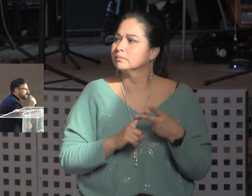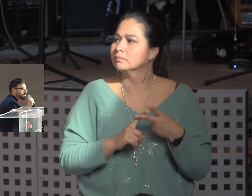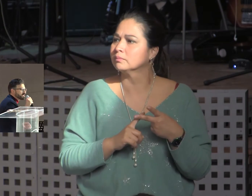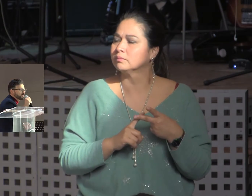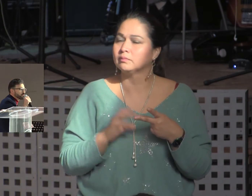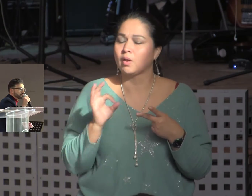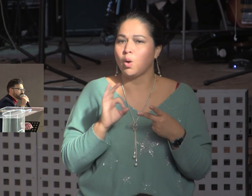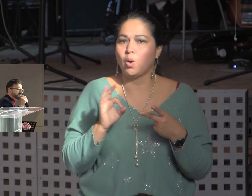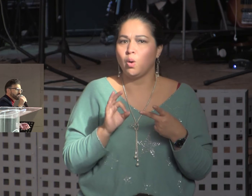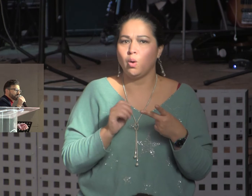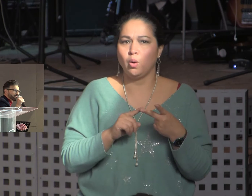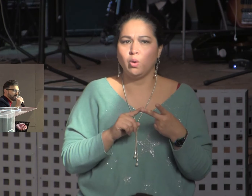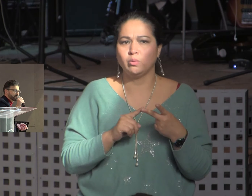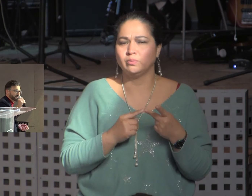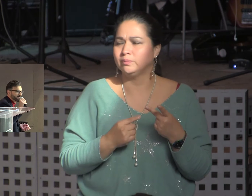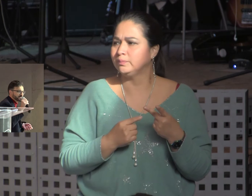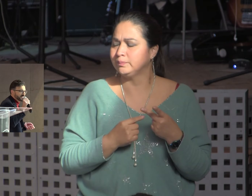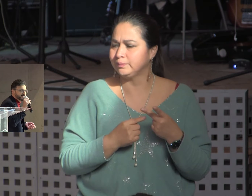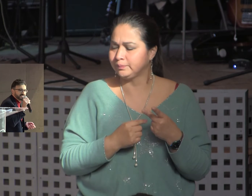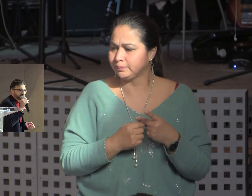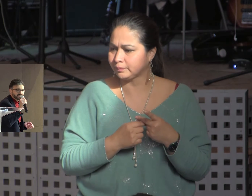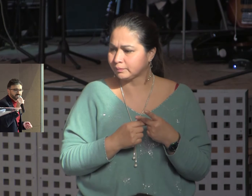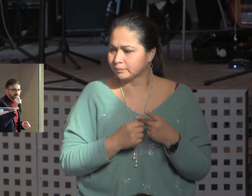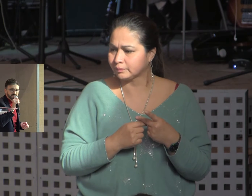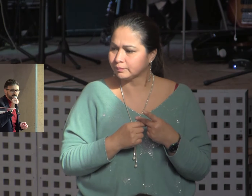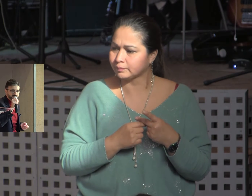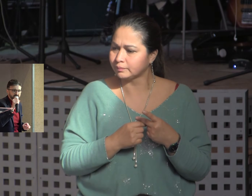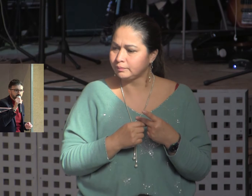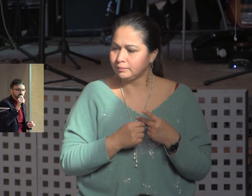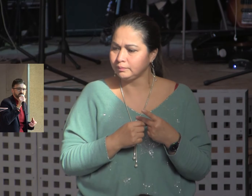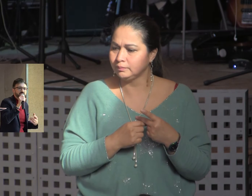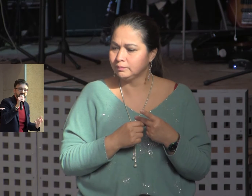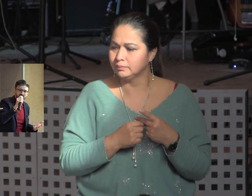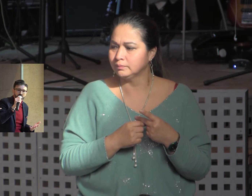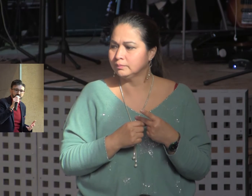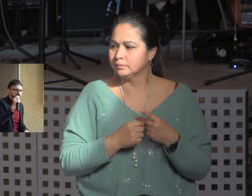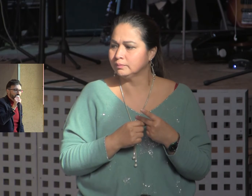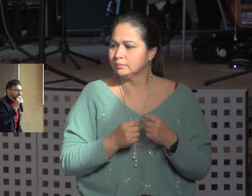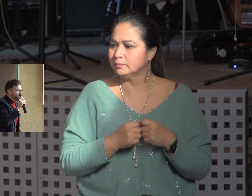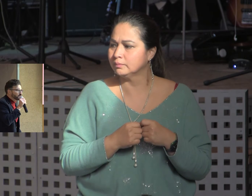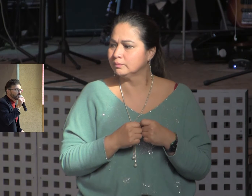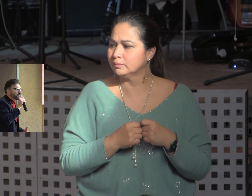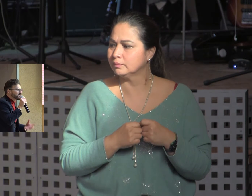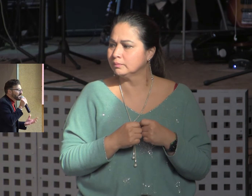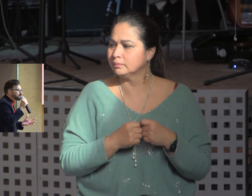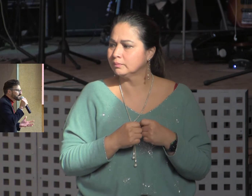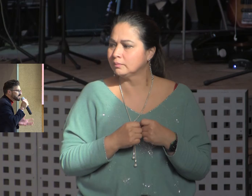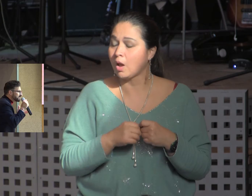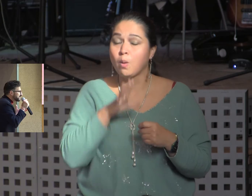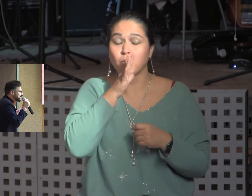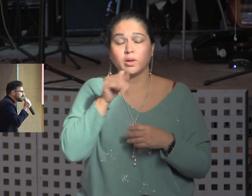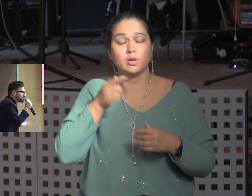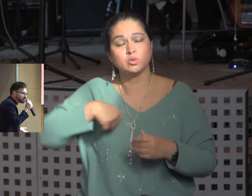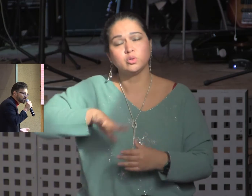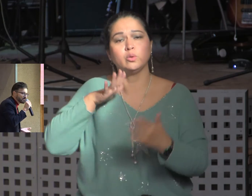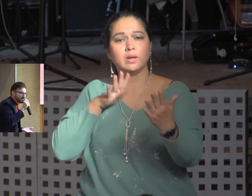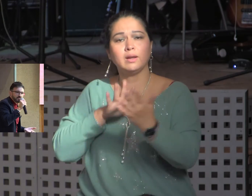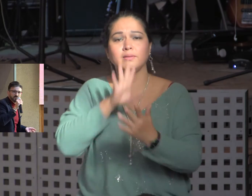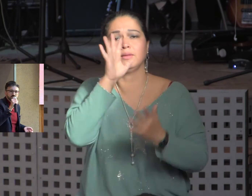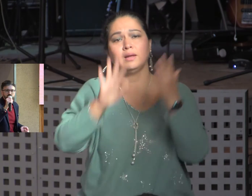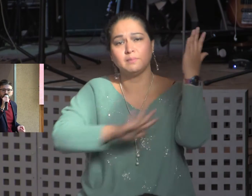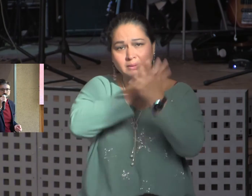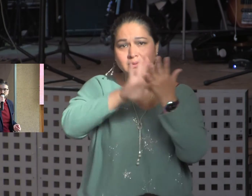O solamente hay otro título que podemos tener delante de la presencia de Dios. ¿Sabes? Cuando yo voy a la presencia de